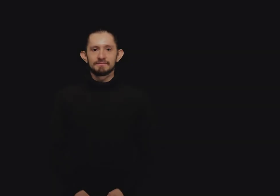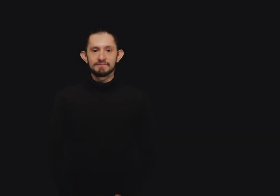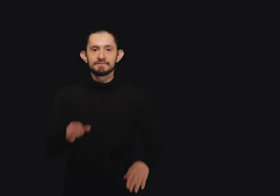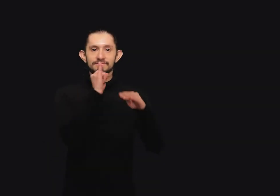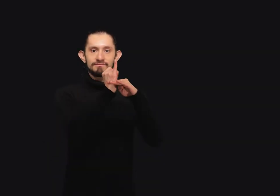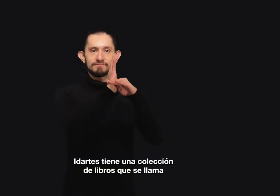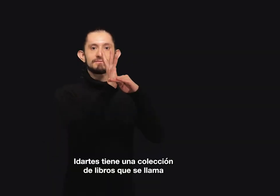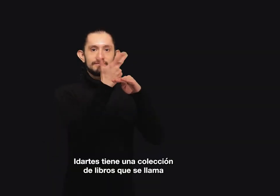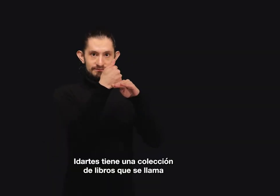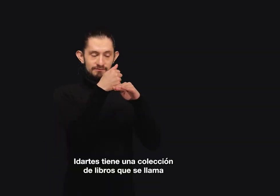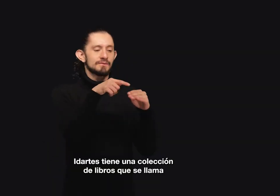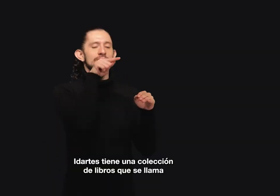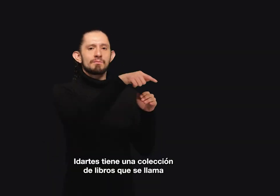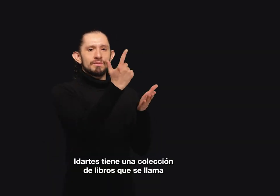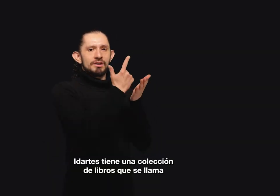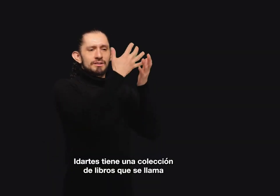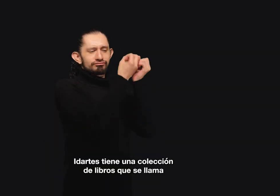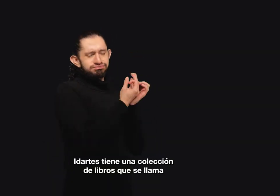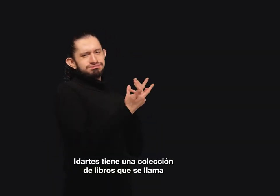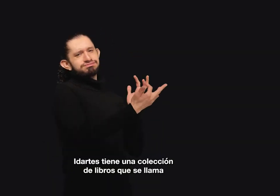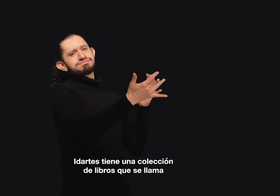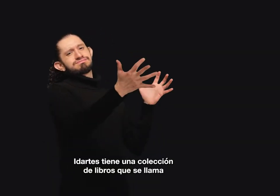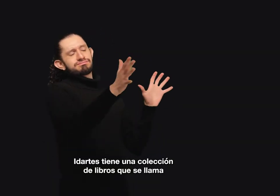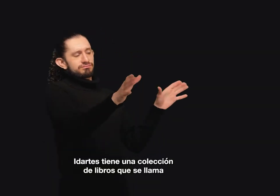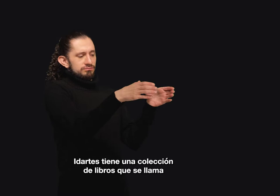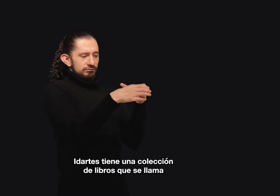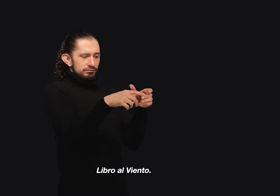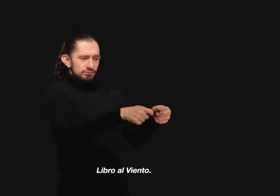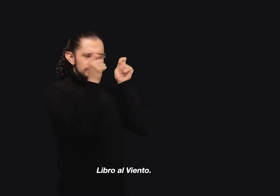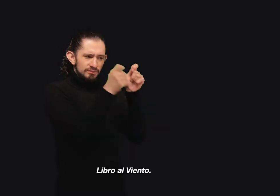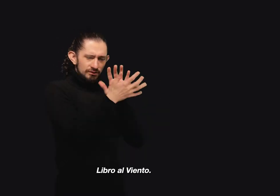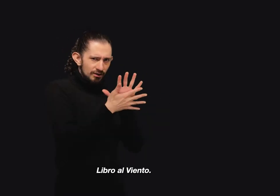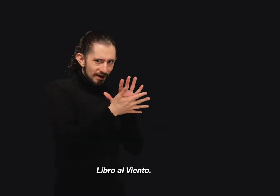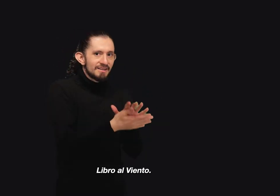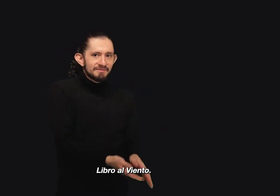Y D'Artes tiene una colección de libros que se llama Libro al Viento.